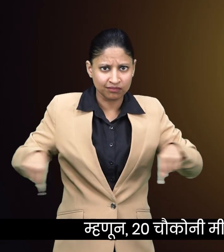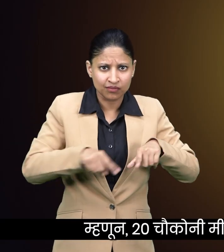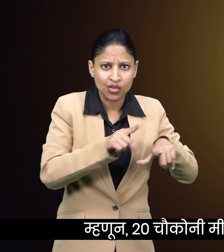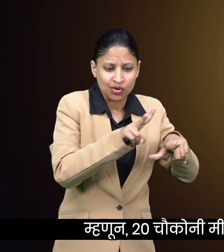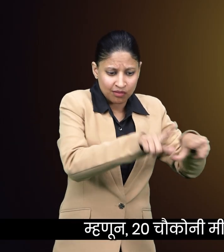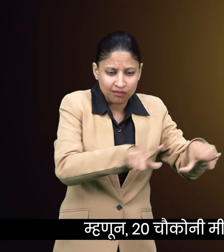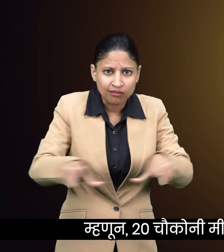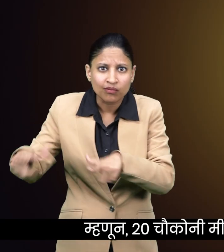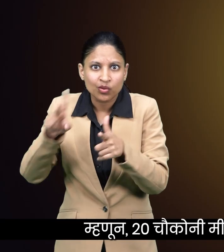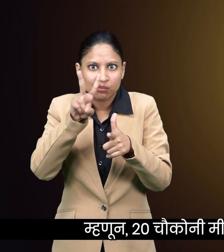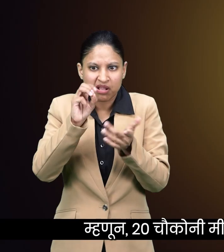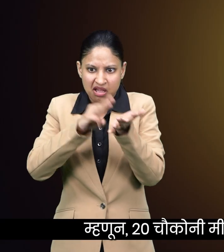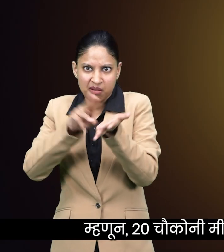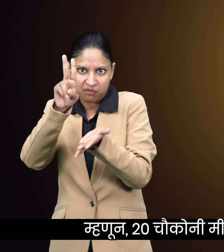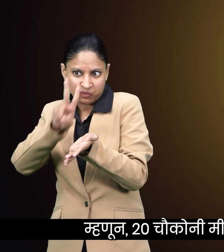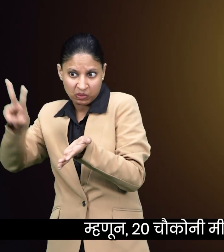टाइल्स लागतील.